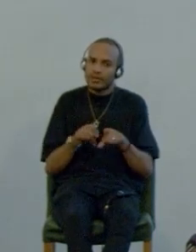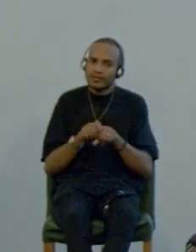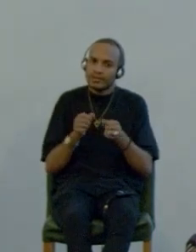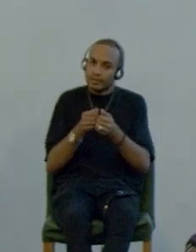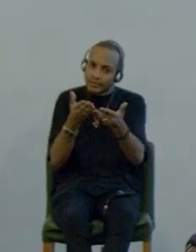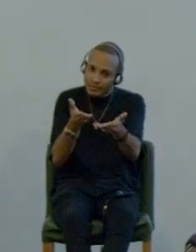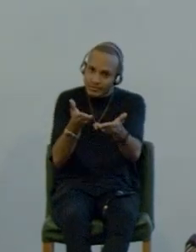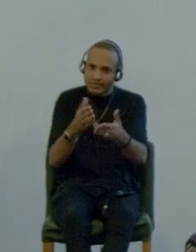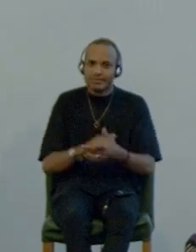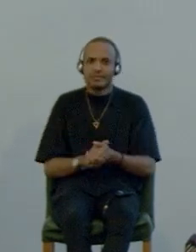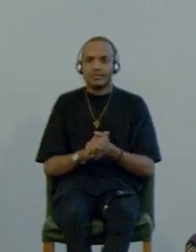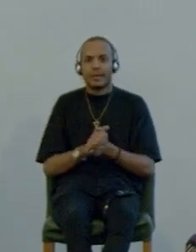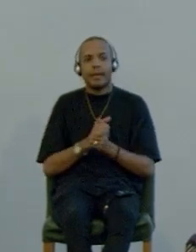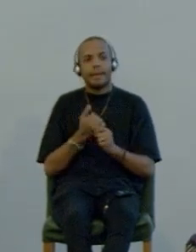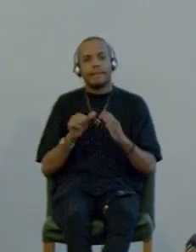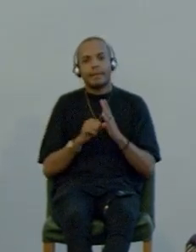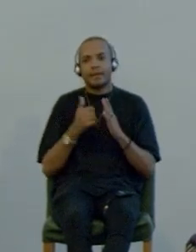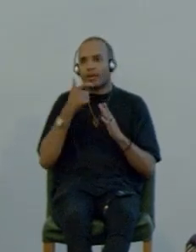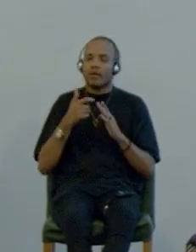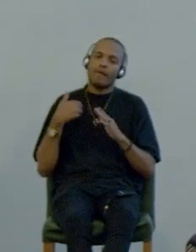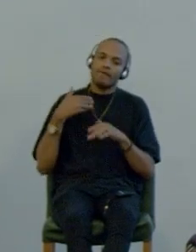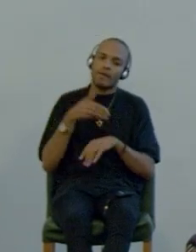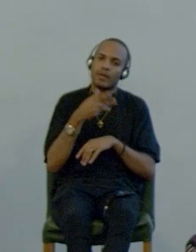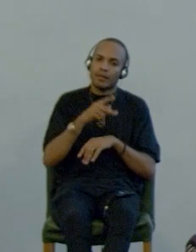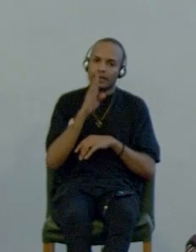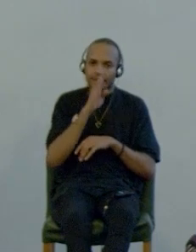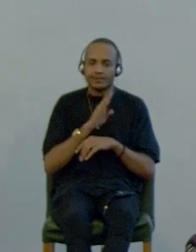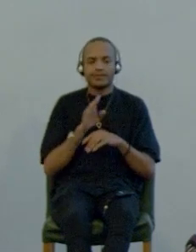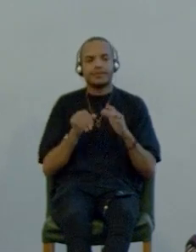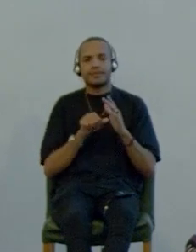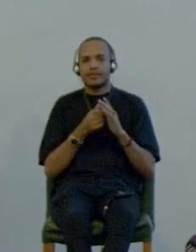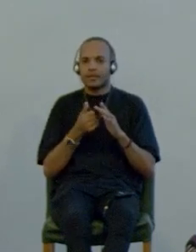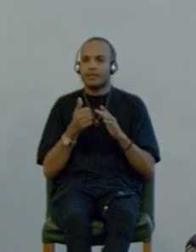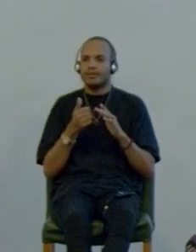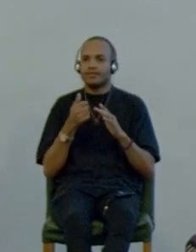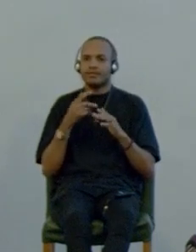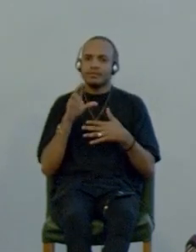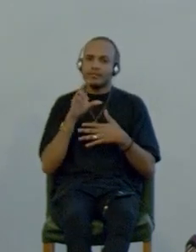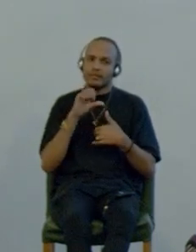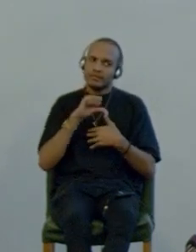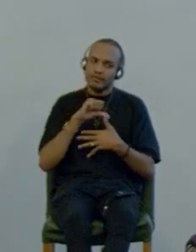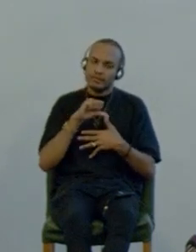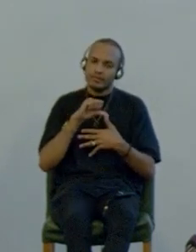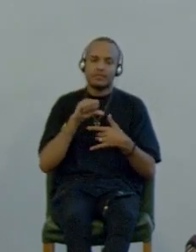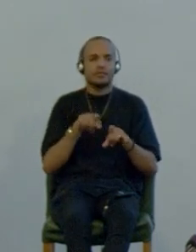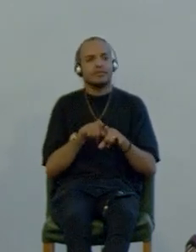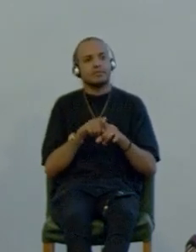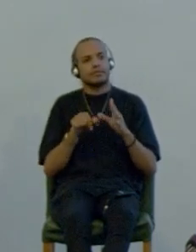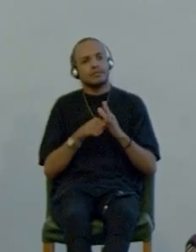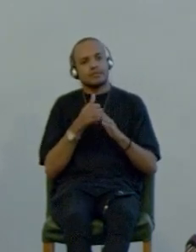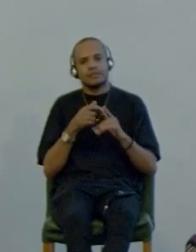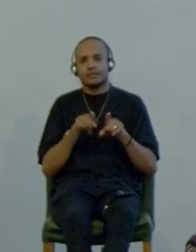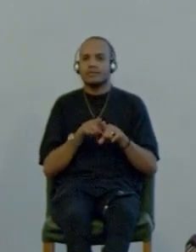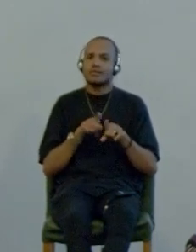je suis au Brésil. C'est la première fois que je suis en Amérique du Sud. Et c'est la première fois que j'ai l'occasion de